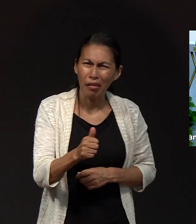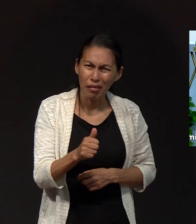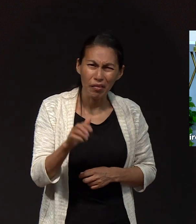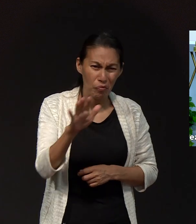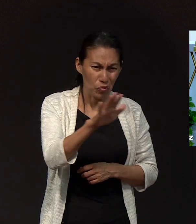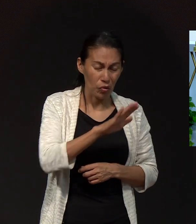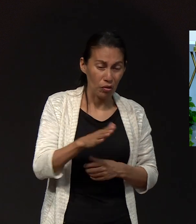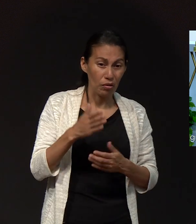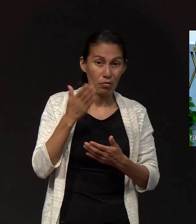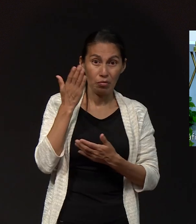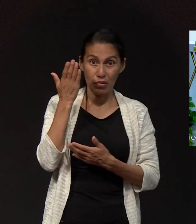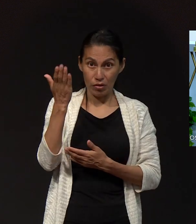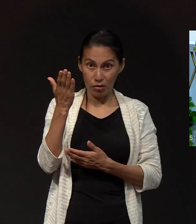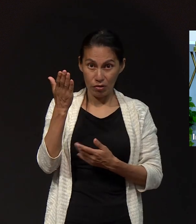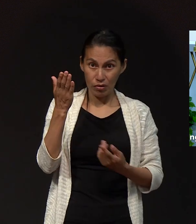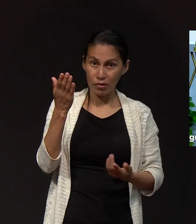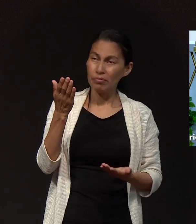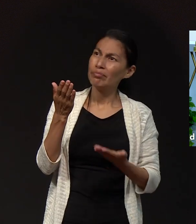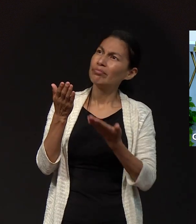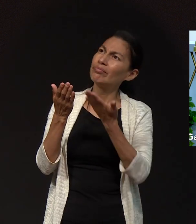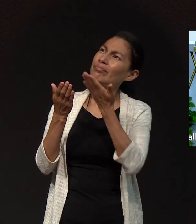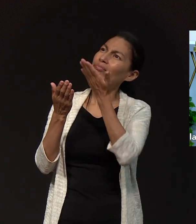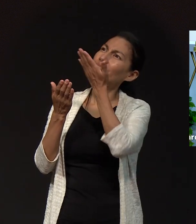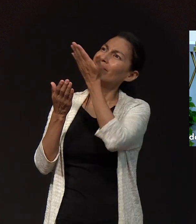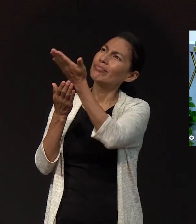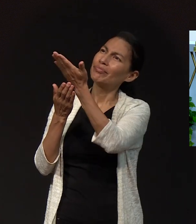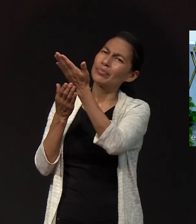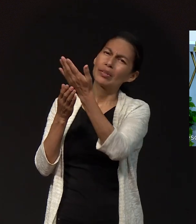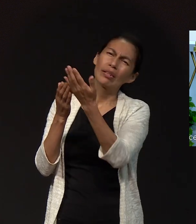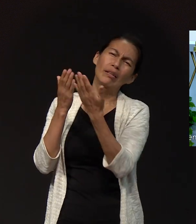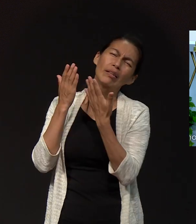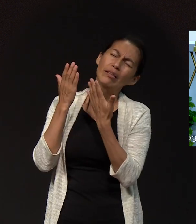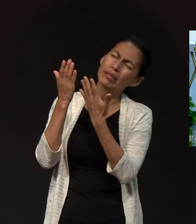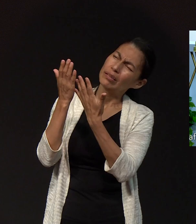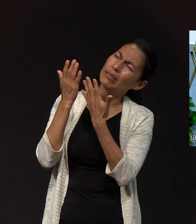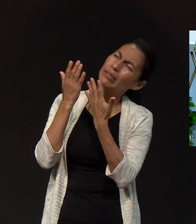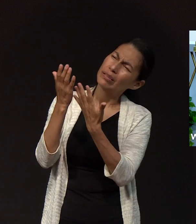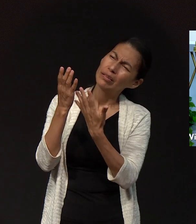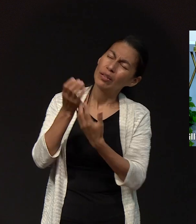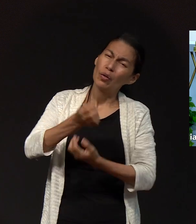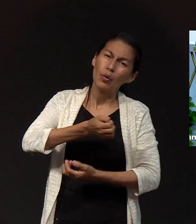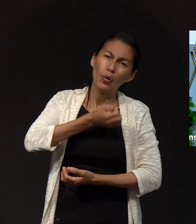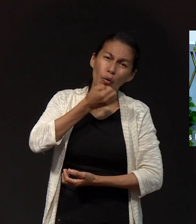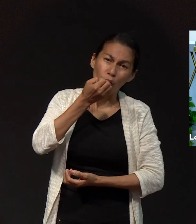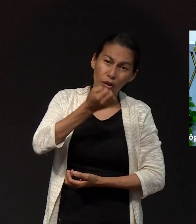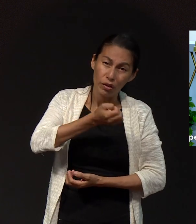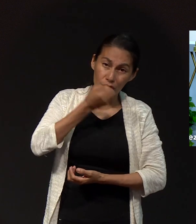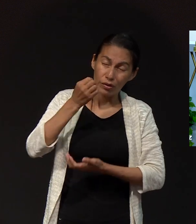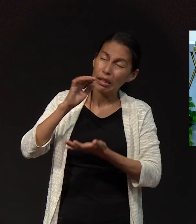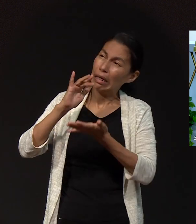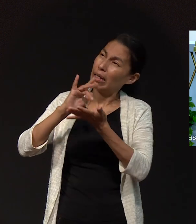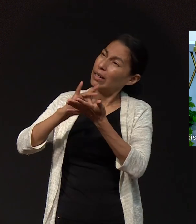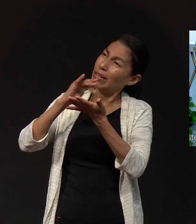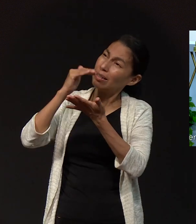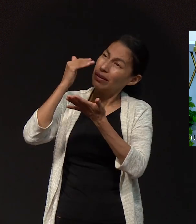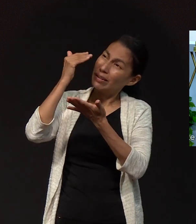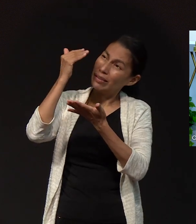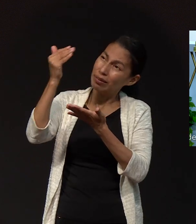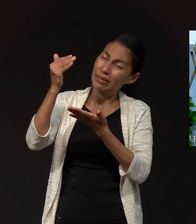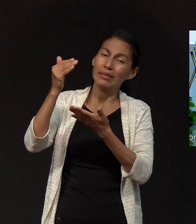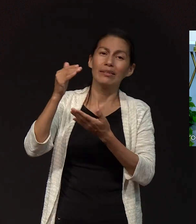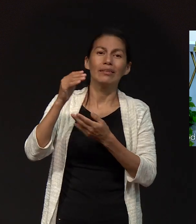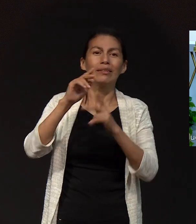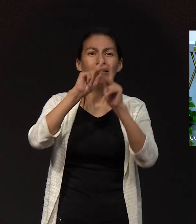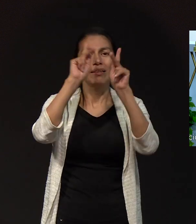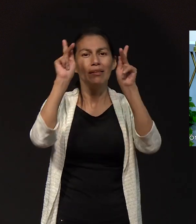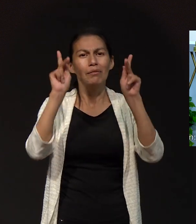Mas sean conocidas Vuestras peticiones Delante de Dios Con toda oración Y ruego Con acciones De